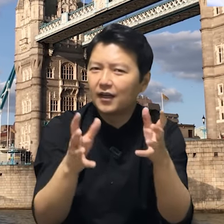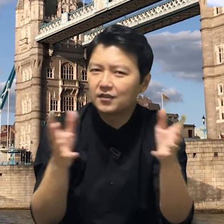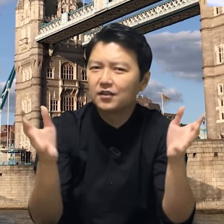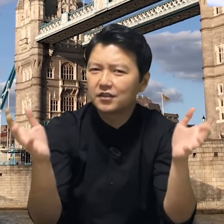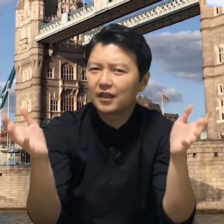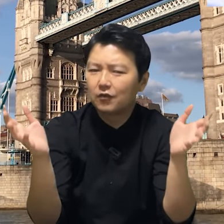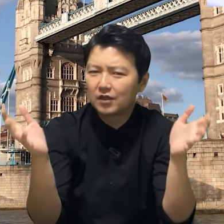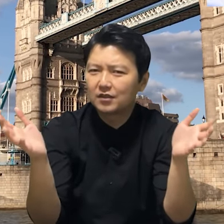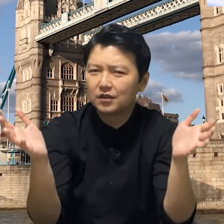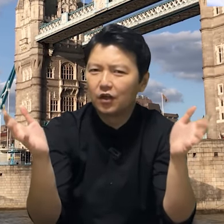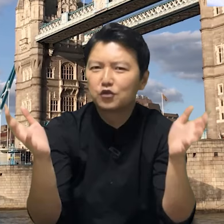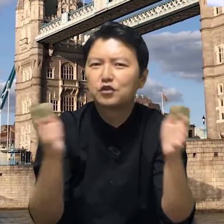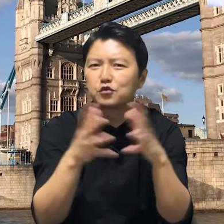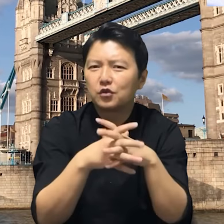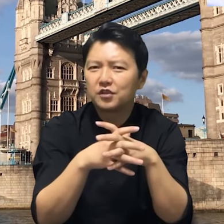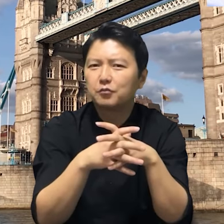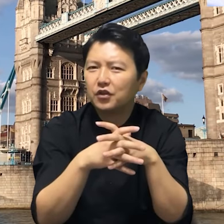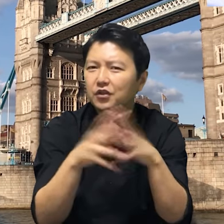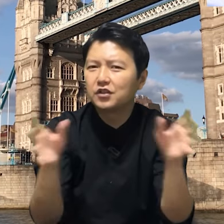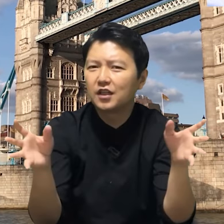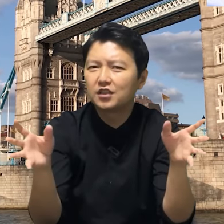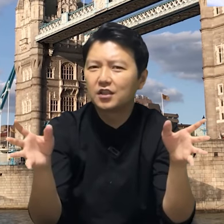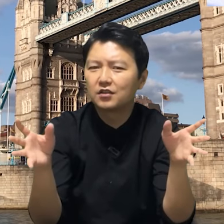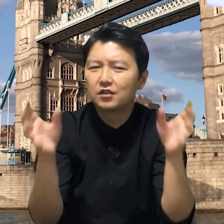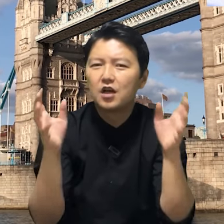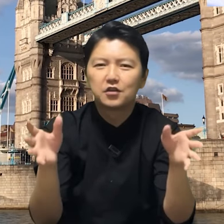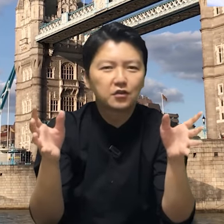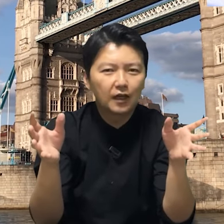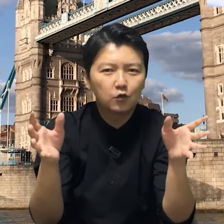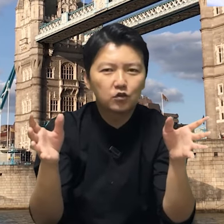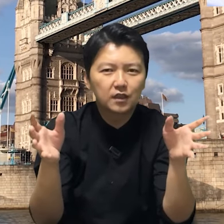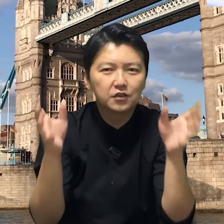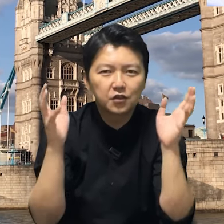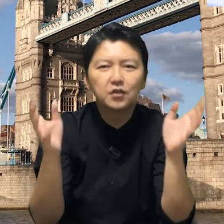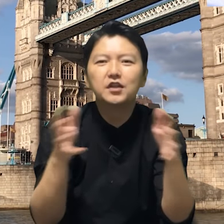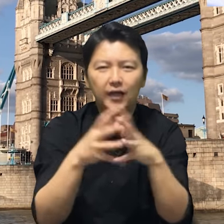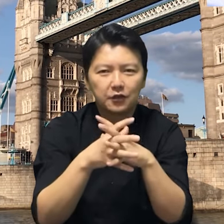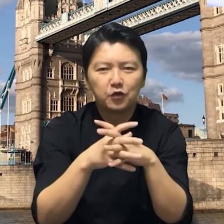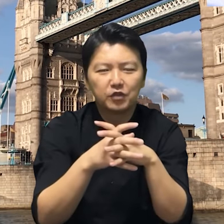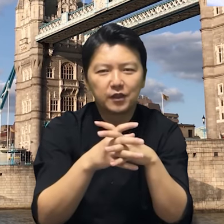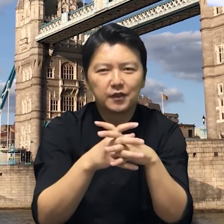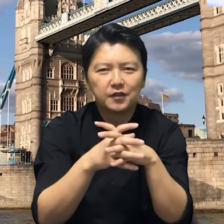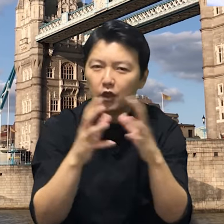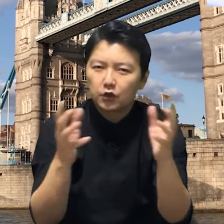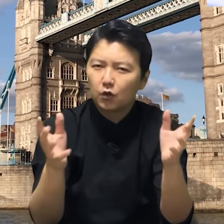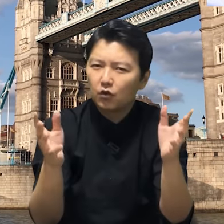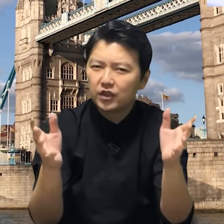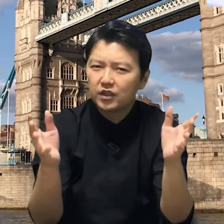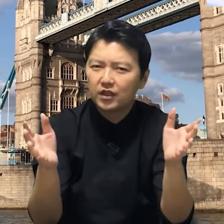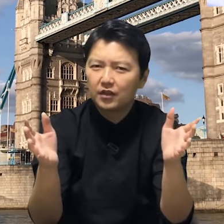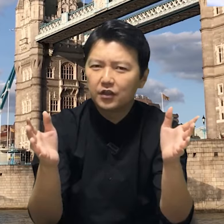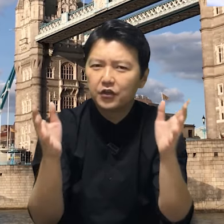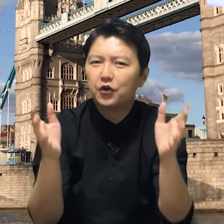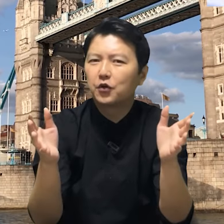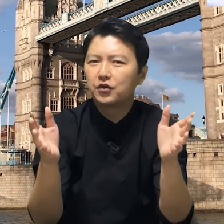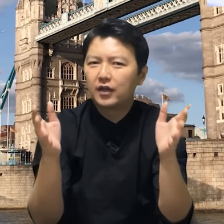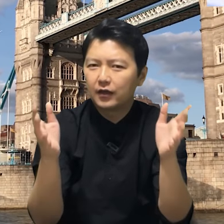그렇게 살아왔으니 어쩔 수 없이 몇 년이란 시간을 석탄 공장에서 일하게 됩니다. 또 이 기간에 결혼을 하게